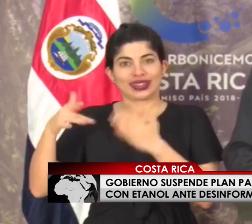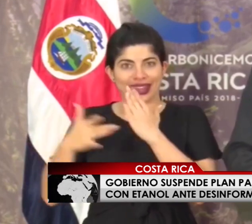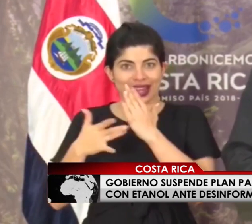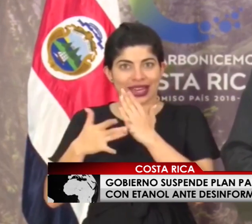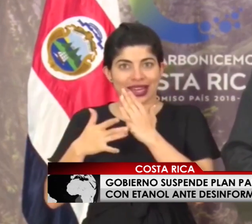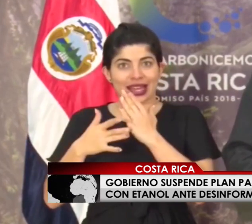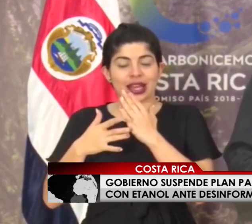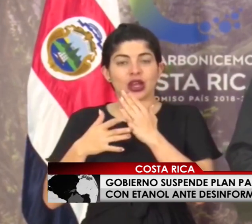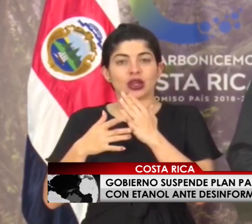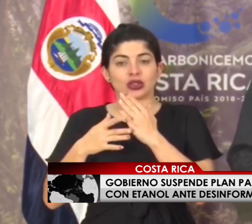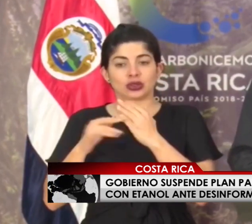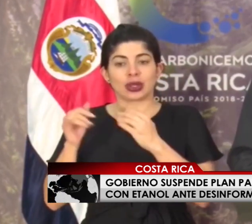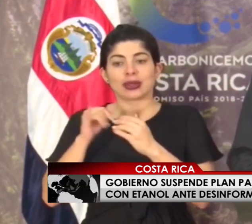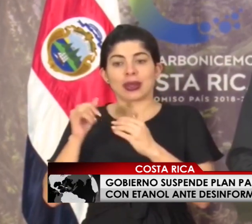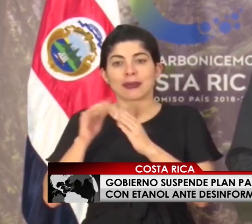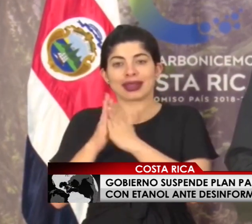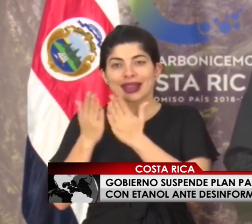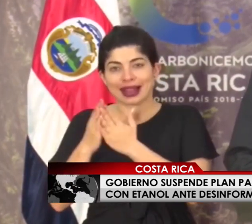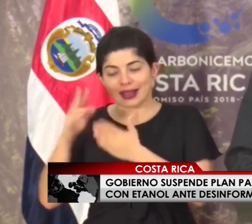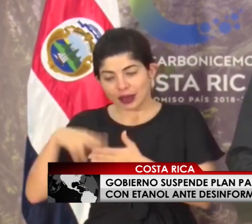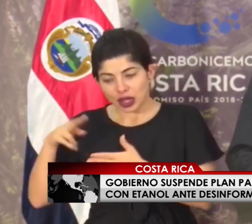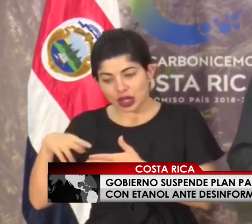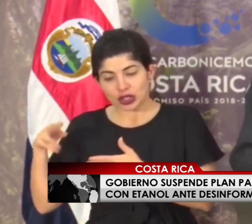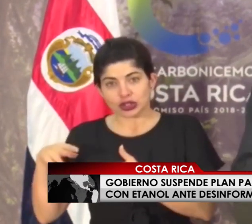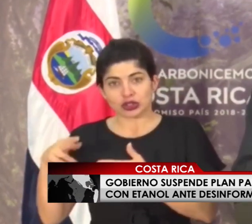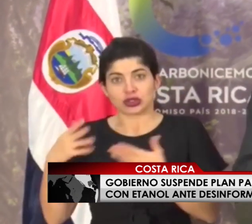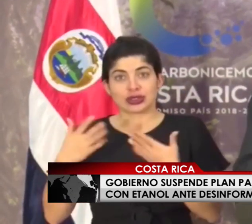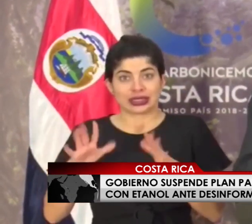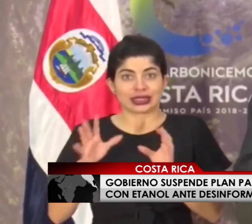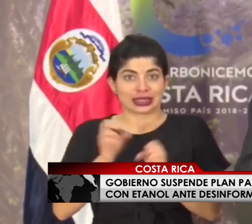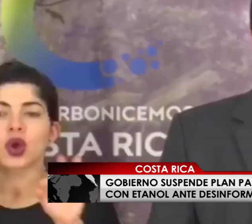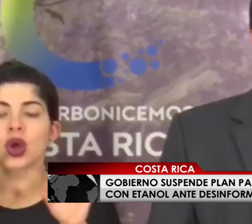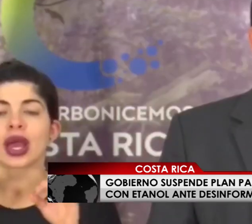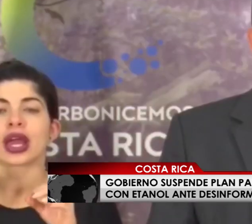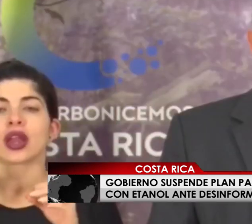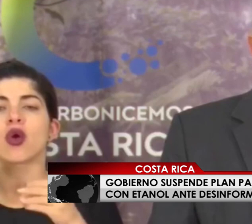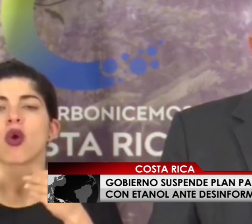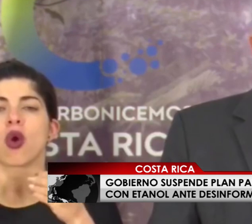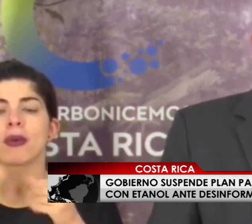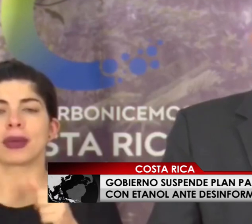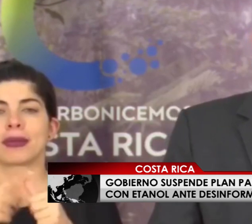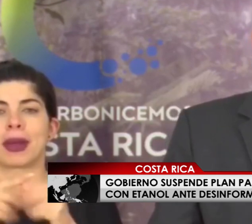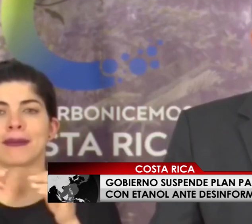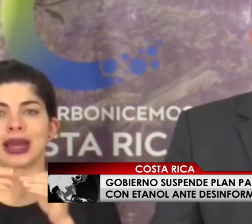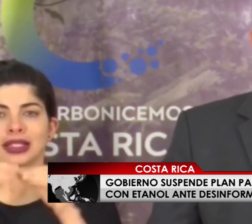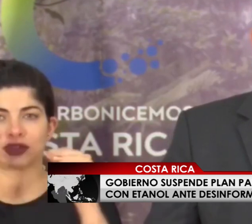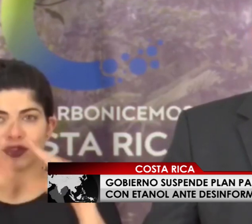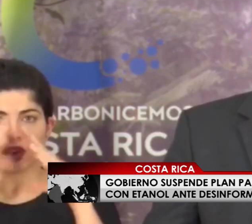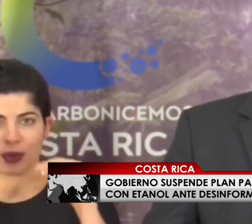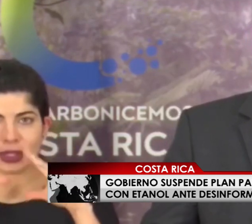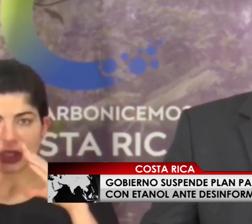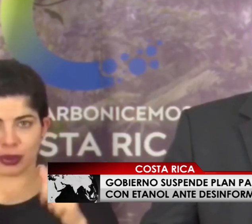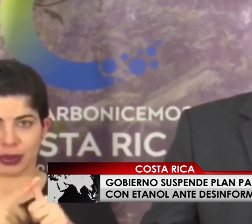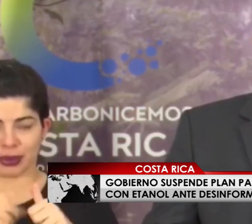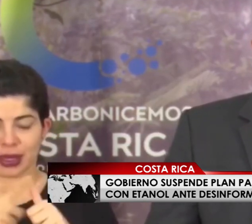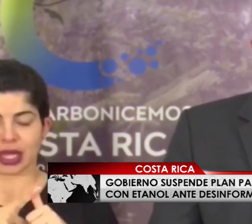técnicos y bibliográficos que ha realizado RECOPE. Y también para